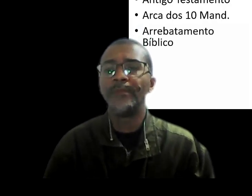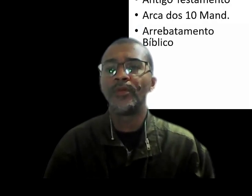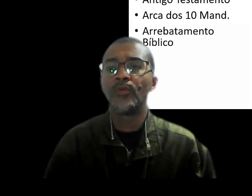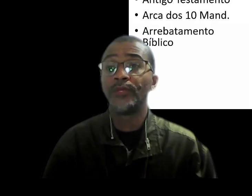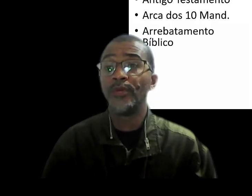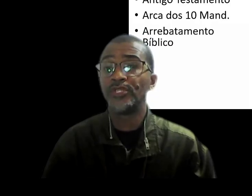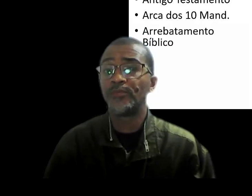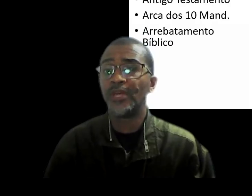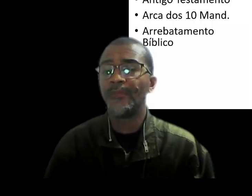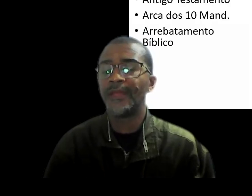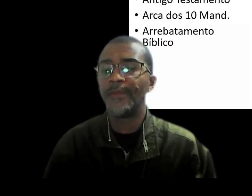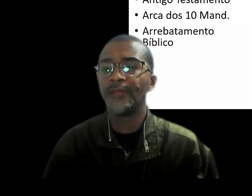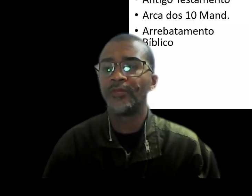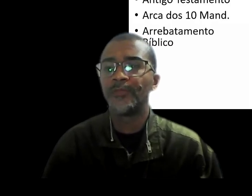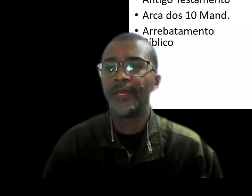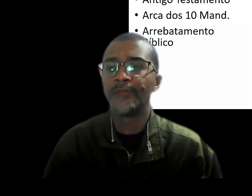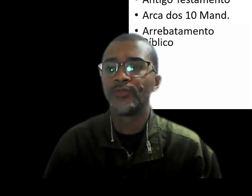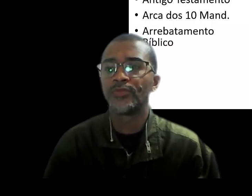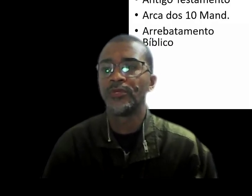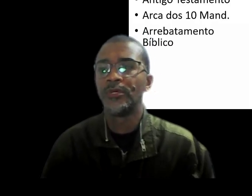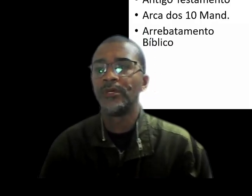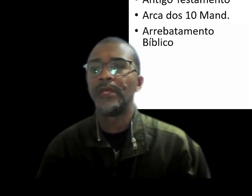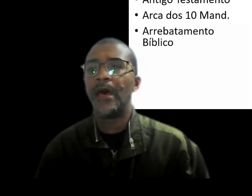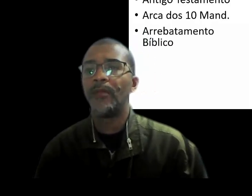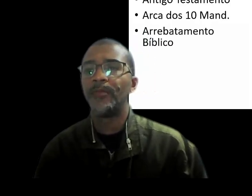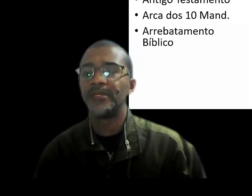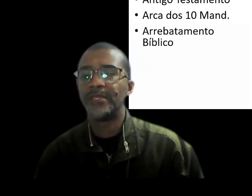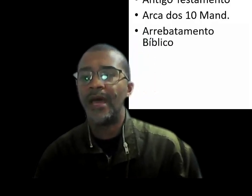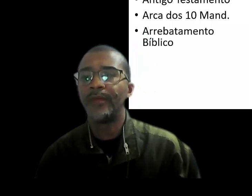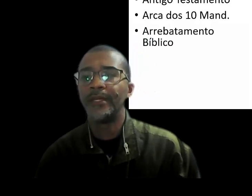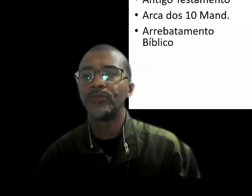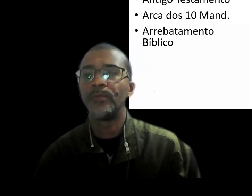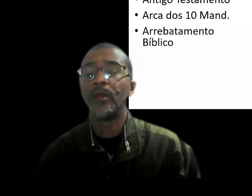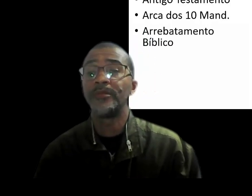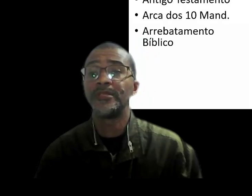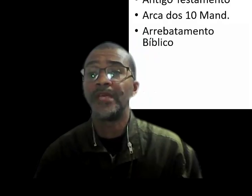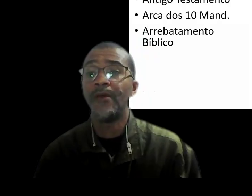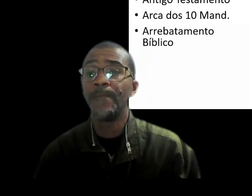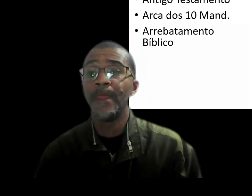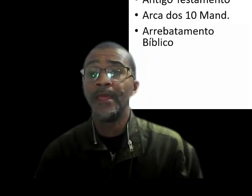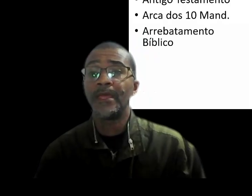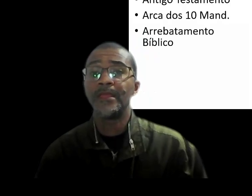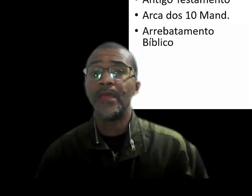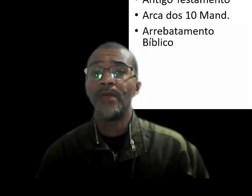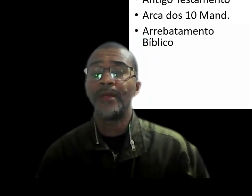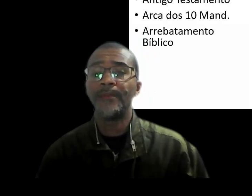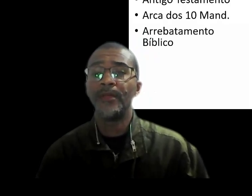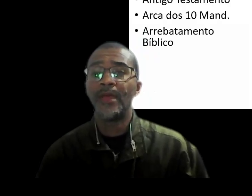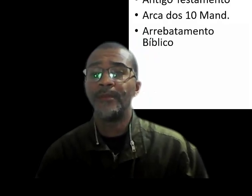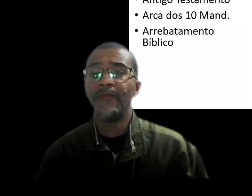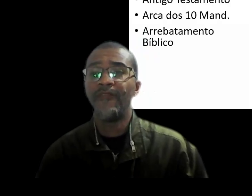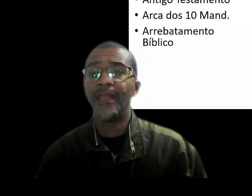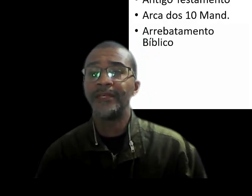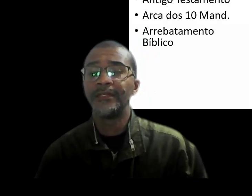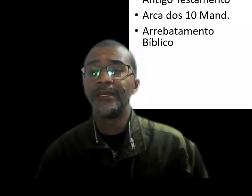Arrebatamento bíblico. Há dois tipos de arrebatamento, nós explicamos na aula presencial, né? Na última aula presencial, que tem o arrebatamento